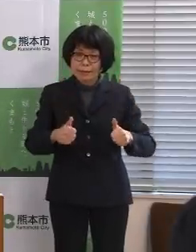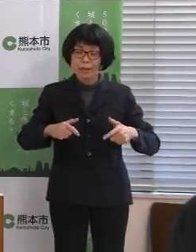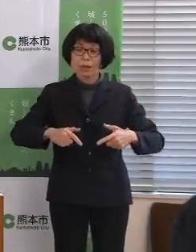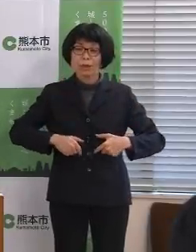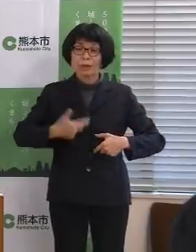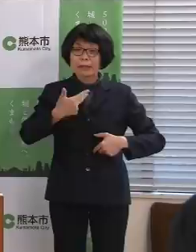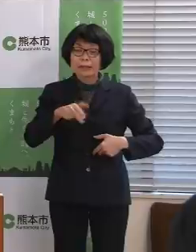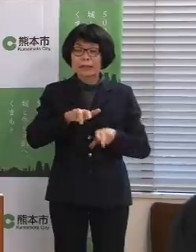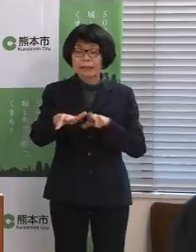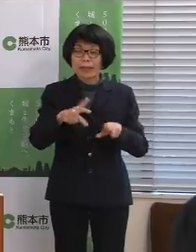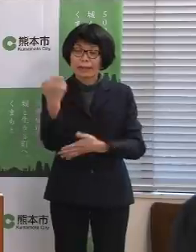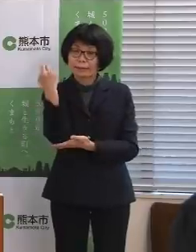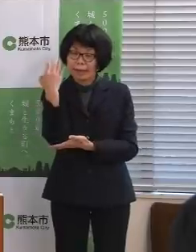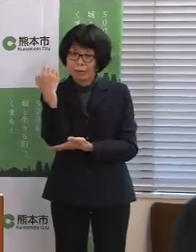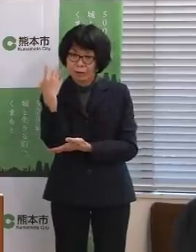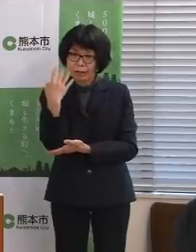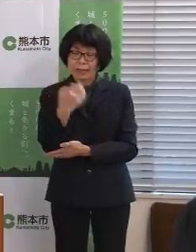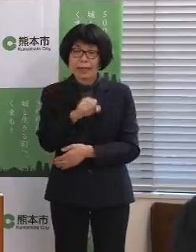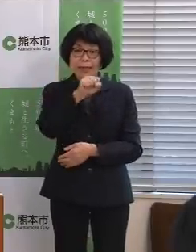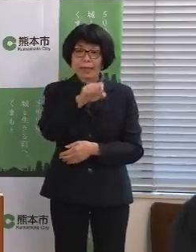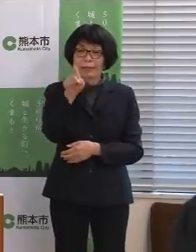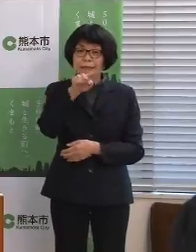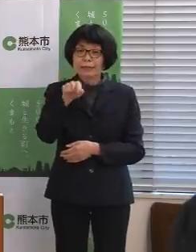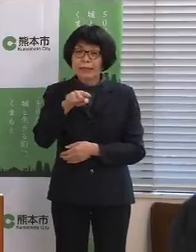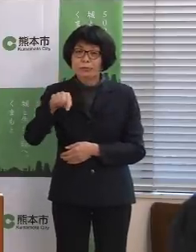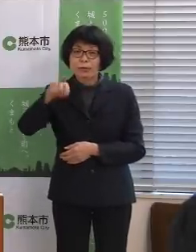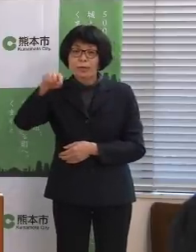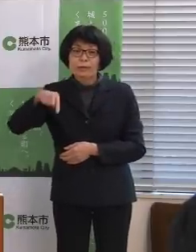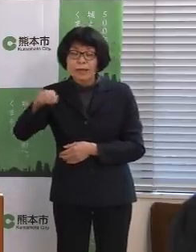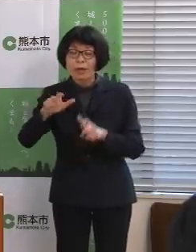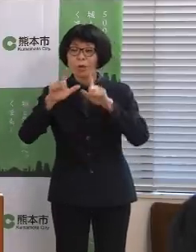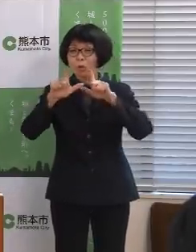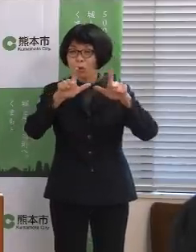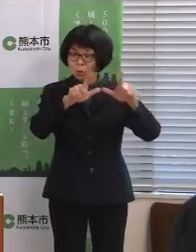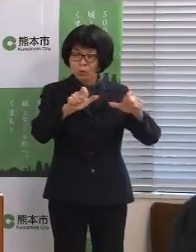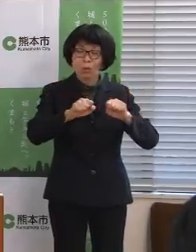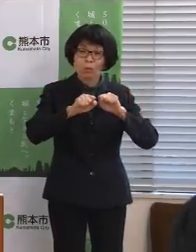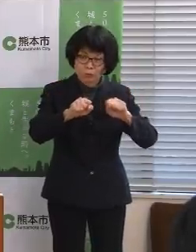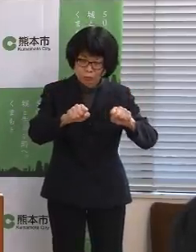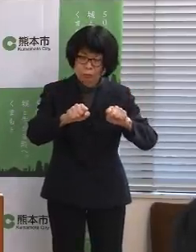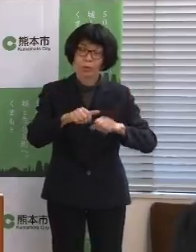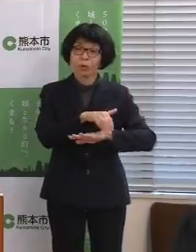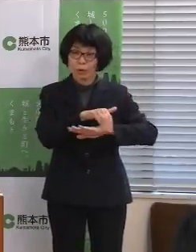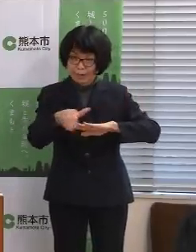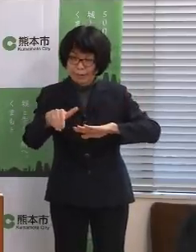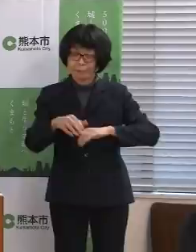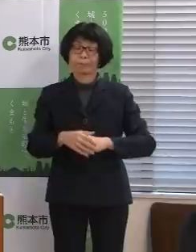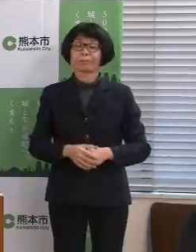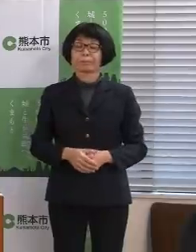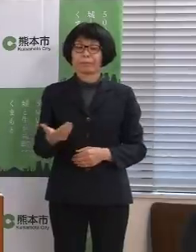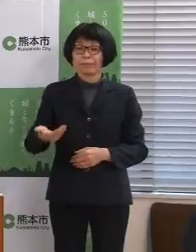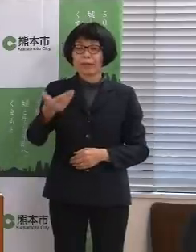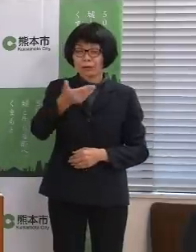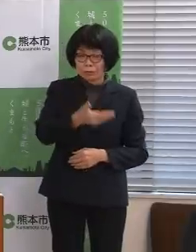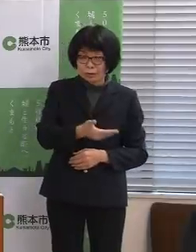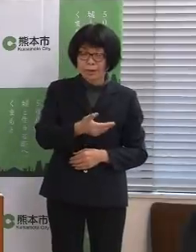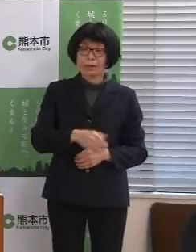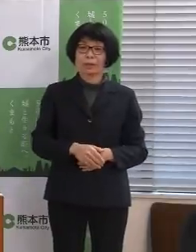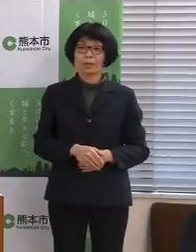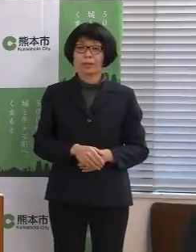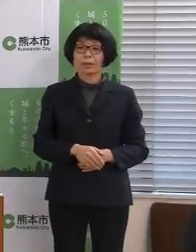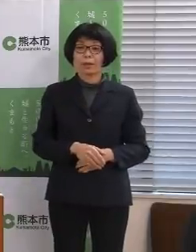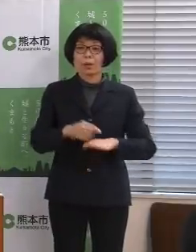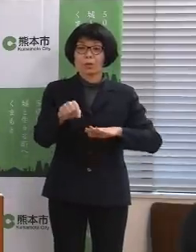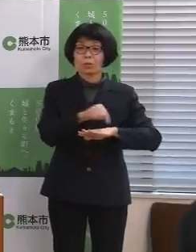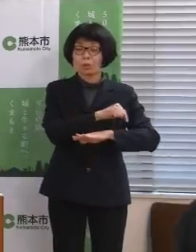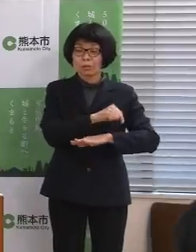理 SNS 等でお知らせをしてまいりたいと考えております。次に特別